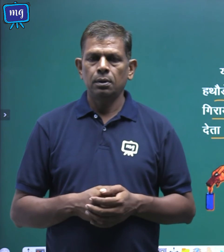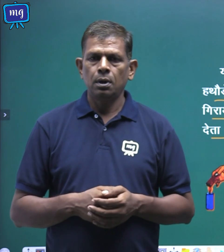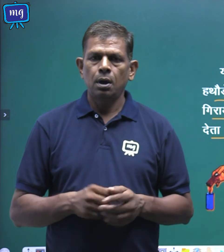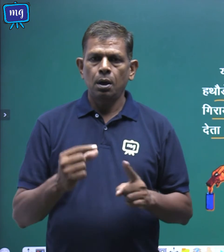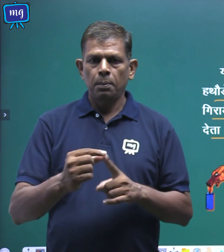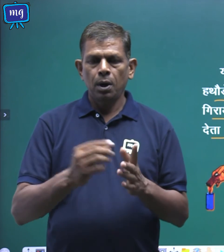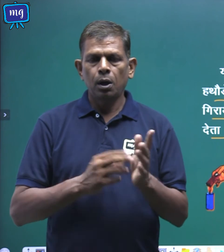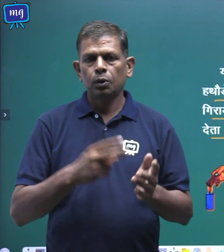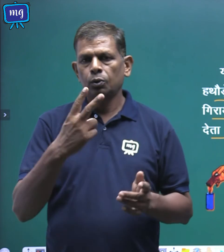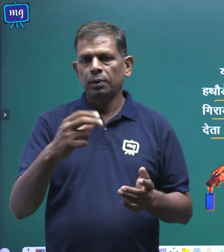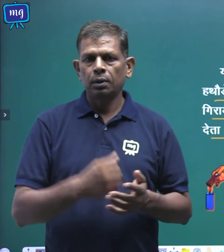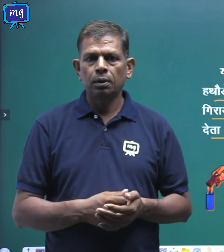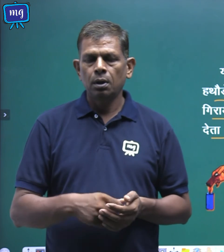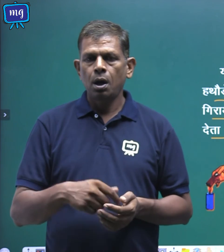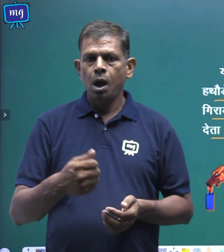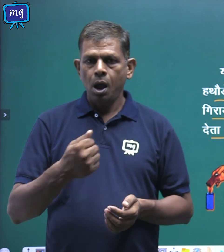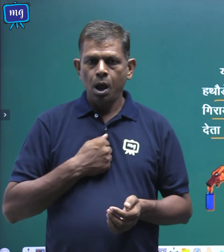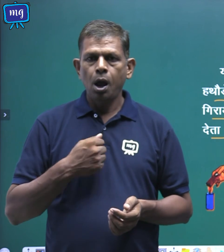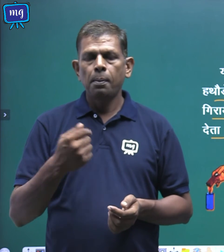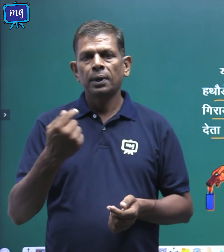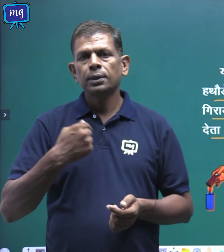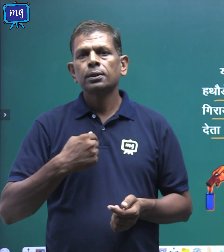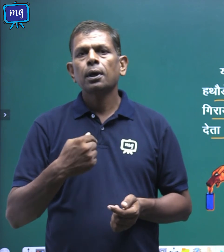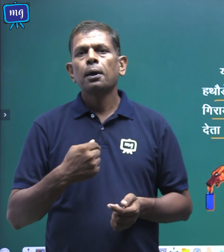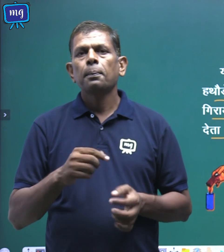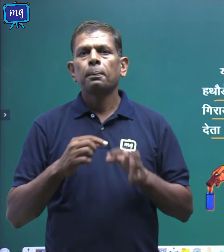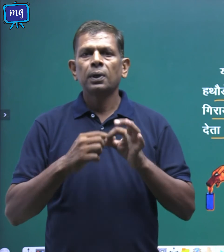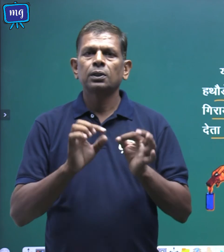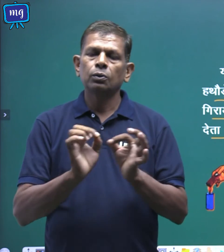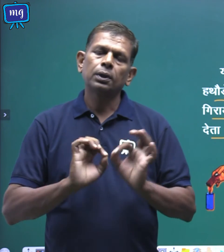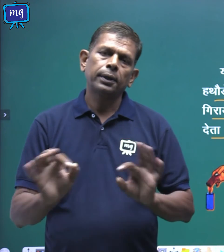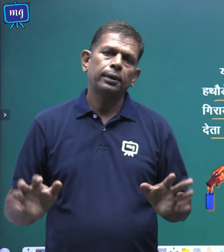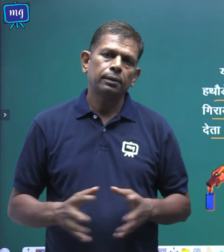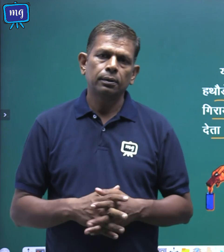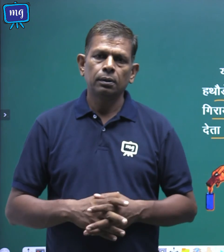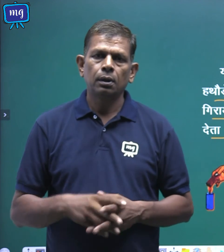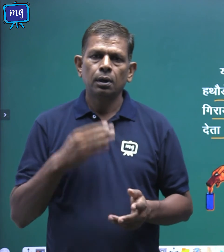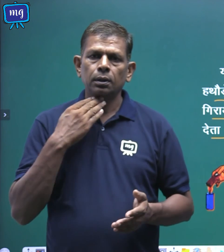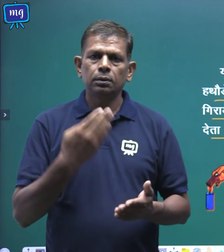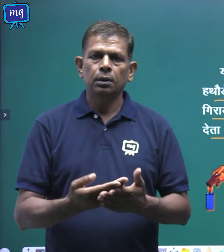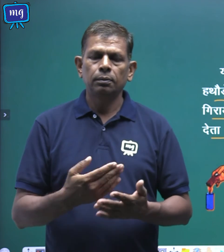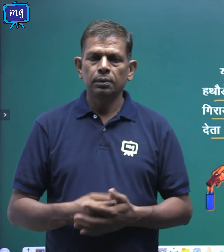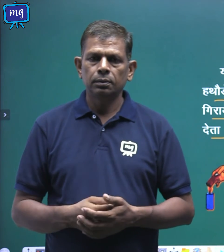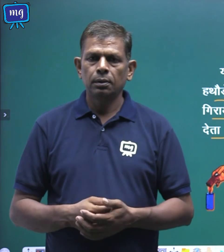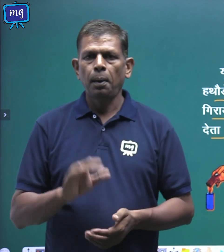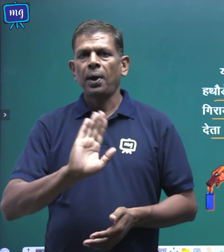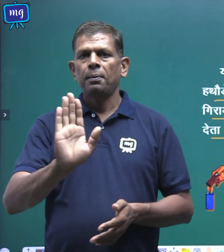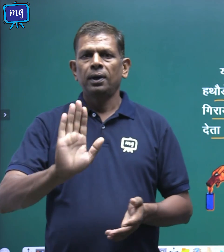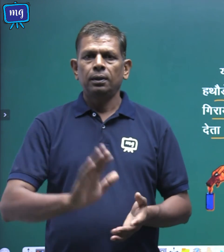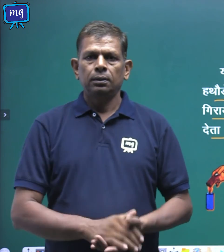2 में हम इसके प्रश्नोत्तर करेंगे। धन्यवाद। बाय बाय।